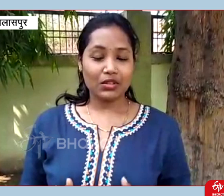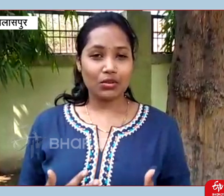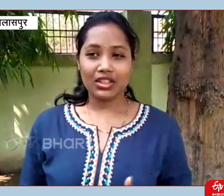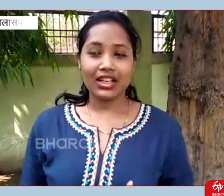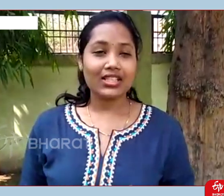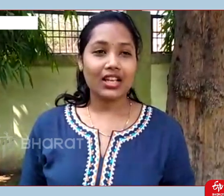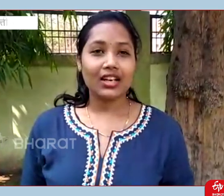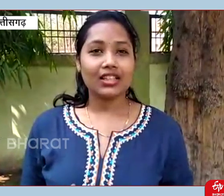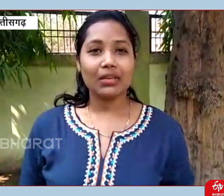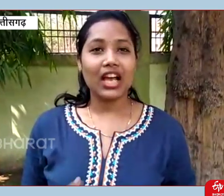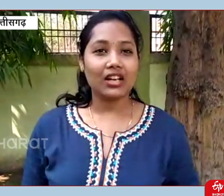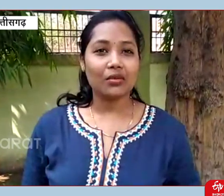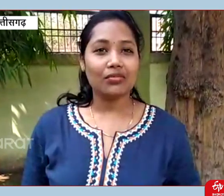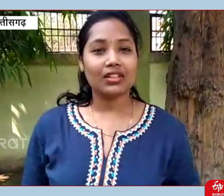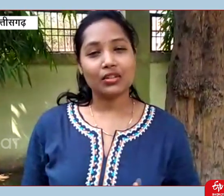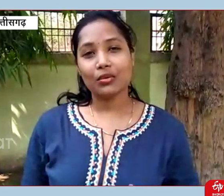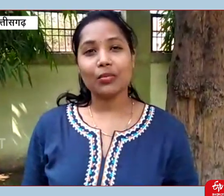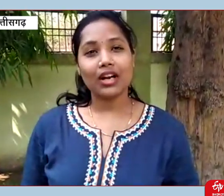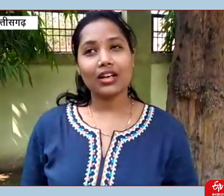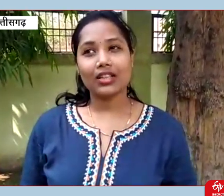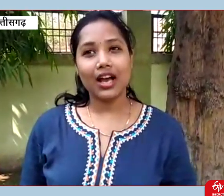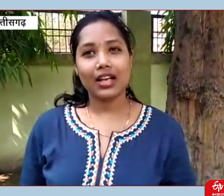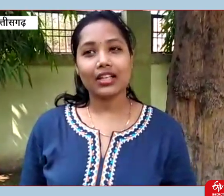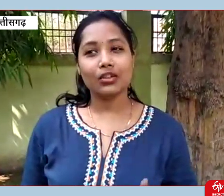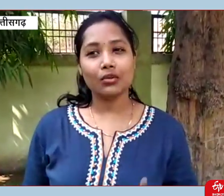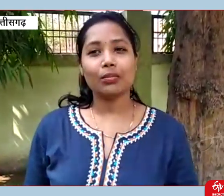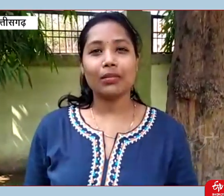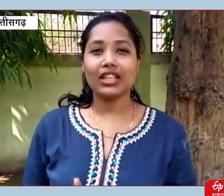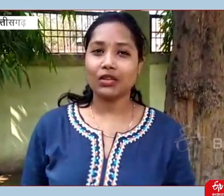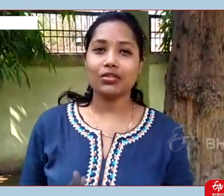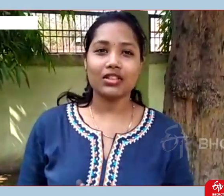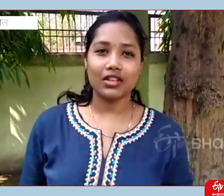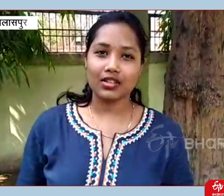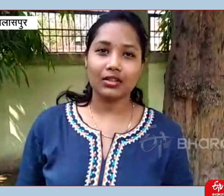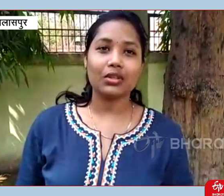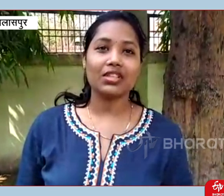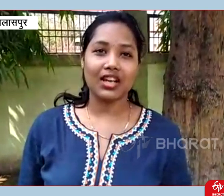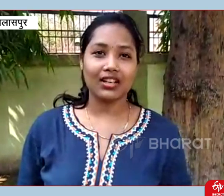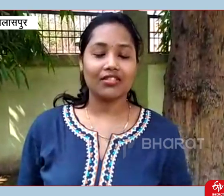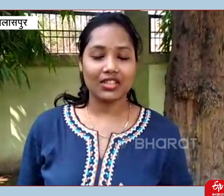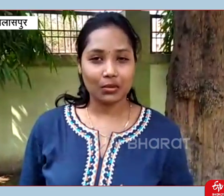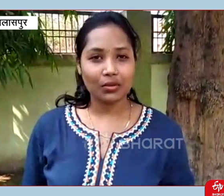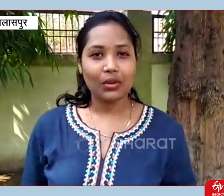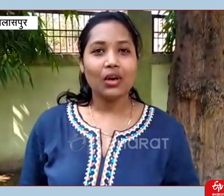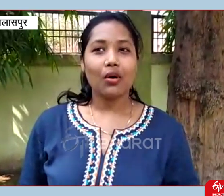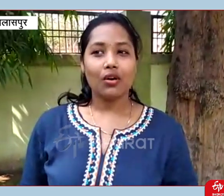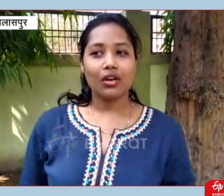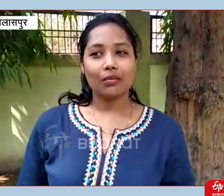चुशती रही सारी रात कि मैं क्या करूं फिर यूटूब का ध्यान आया कि यूटूब में ये कोशिश कर सकती हूँ कि मैं Sign Language सीखूं और